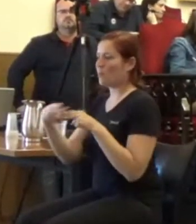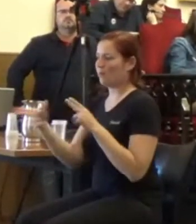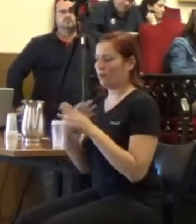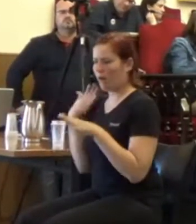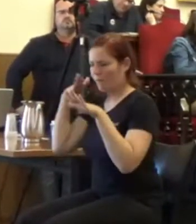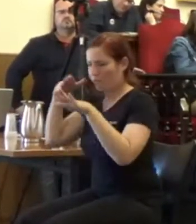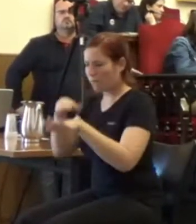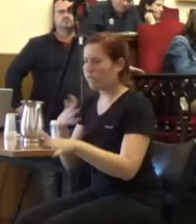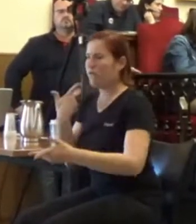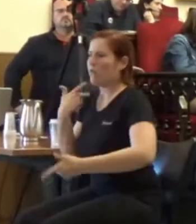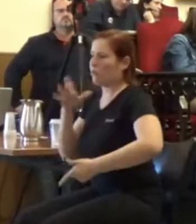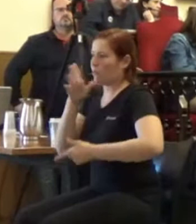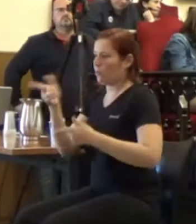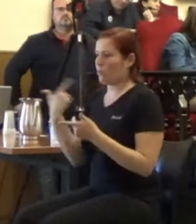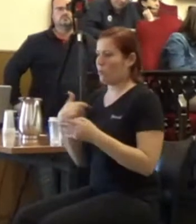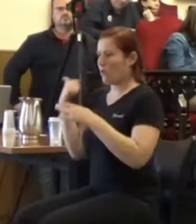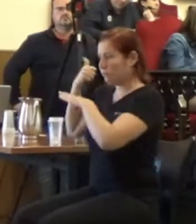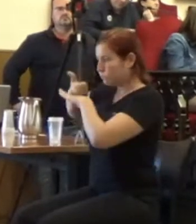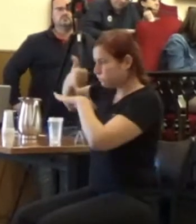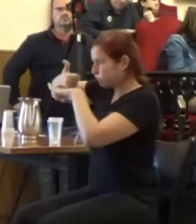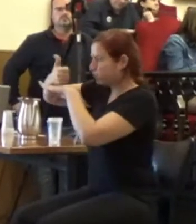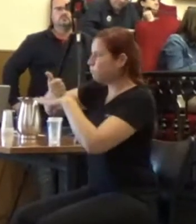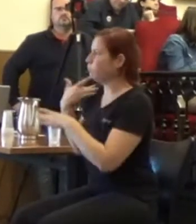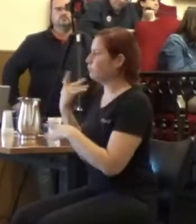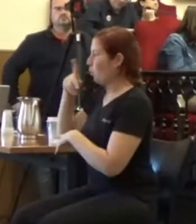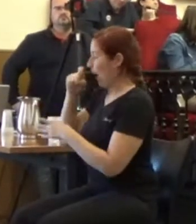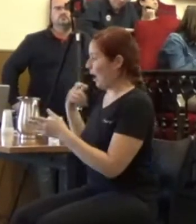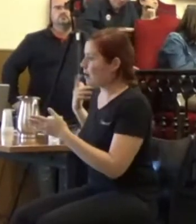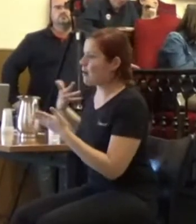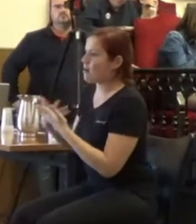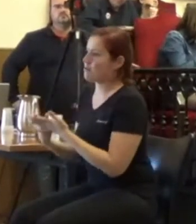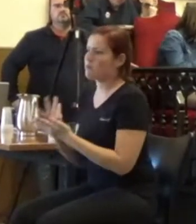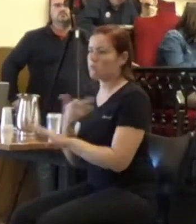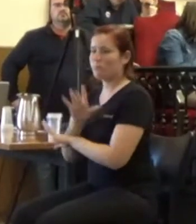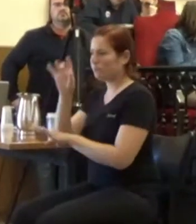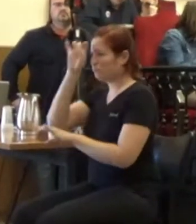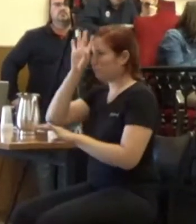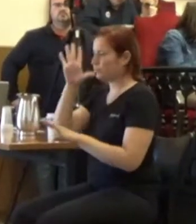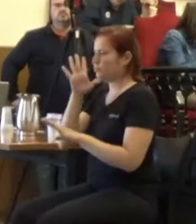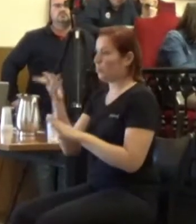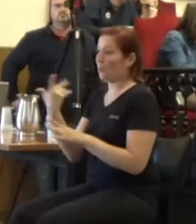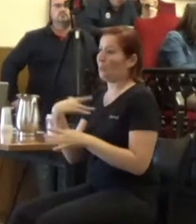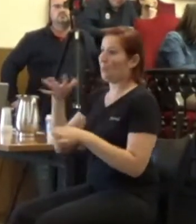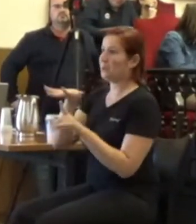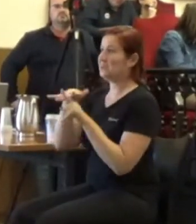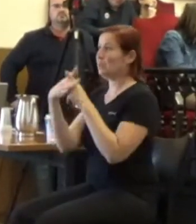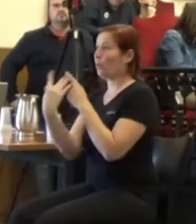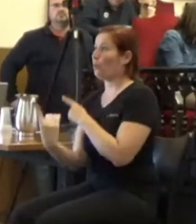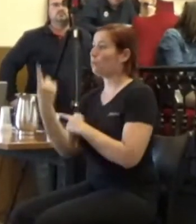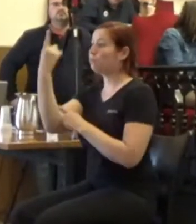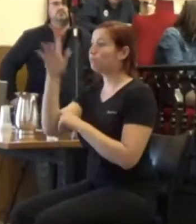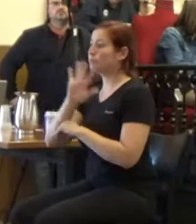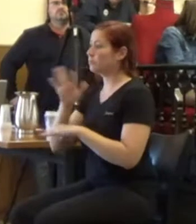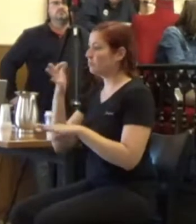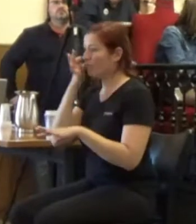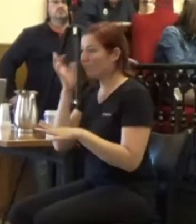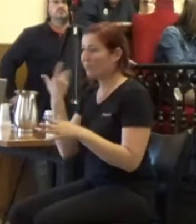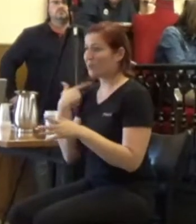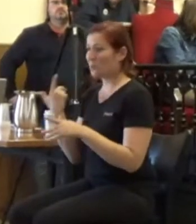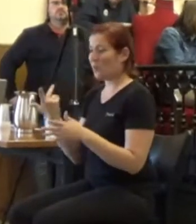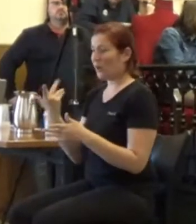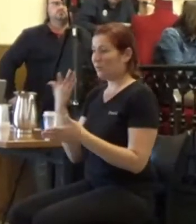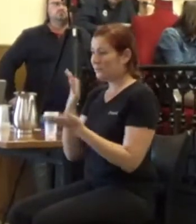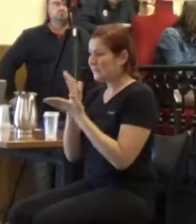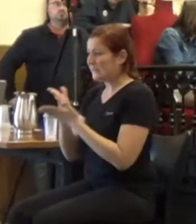a aquellos quienes han estado gobernando en los últimos años y, sorprendentemente, en casos excepcionales, sin acabar los estudios básicos, sin el